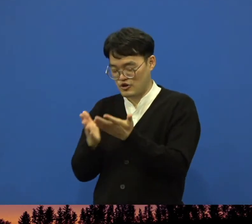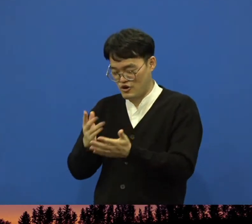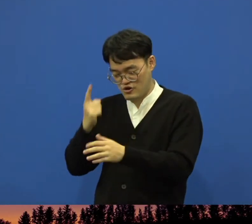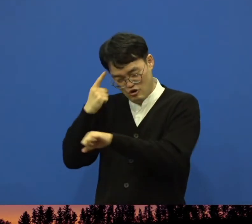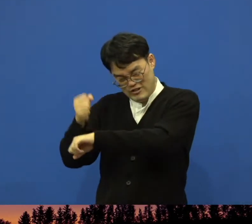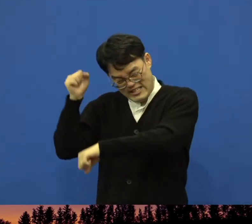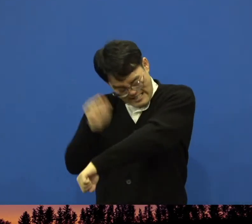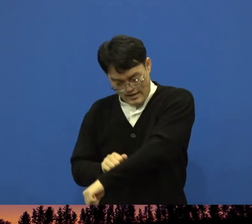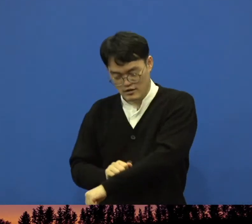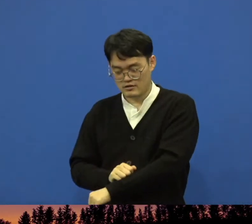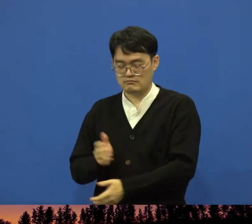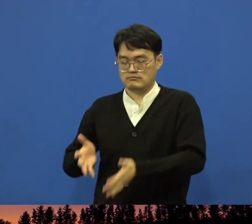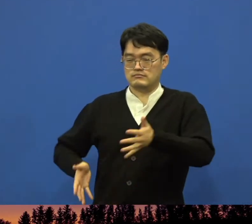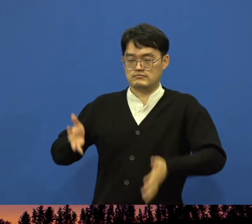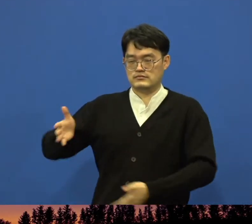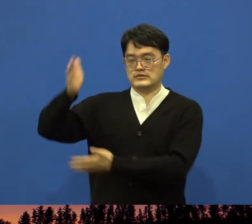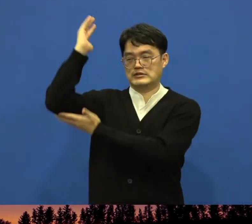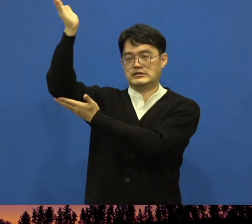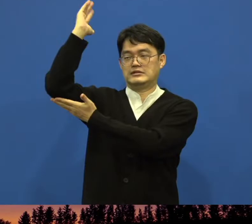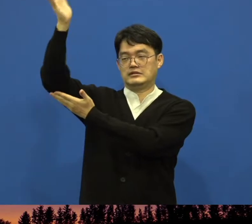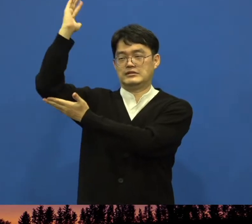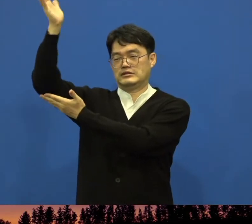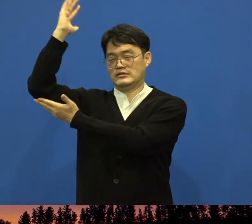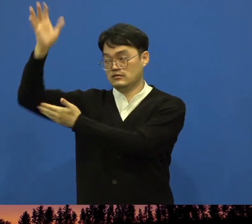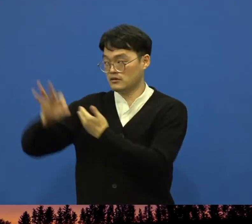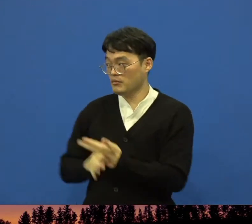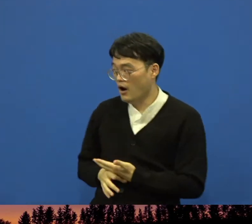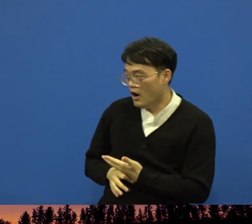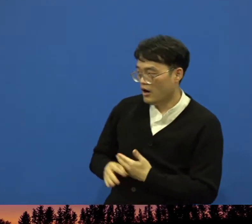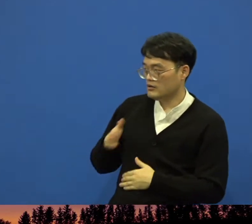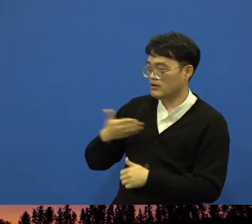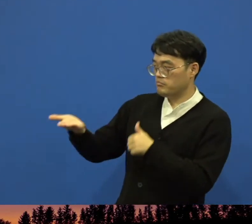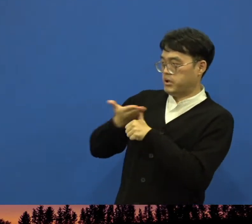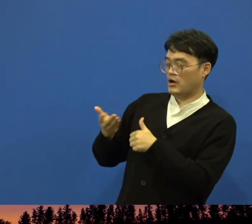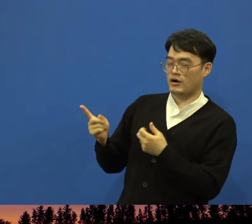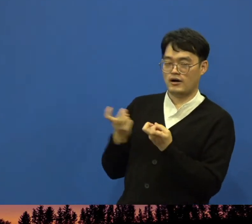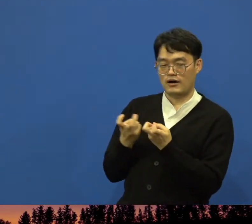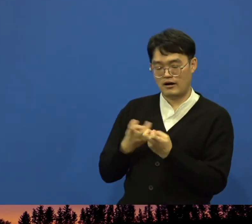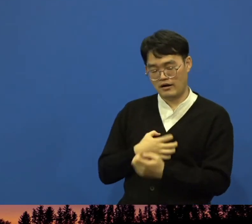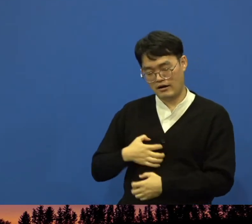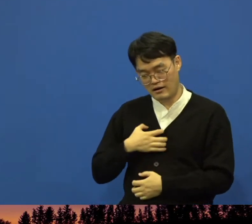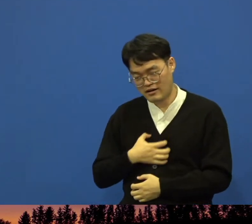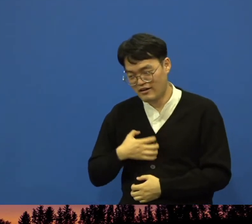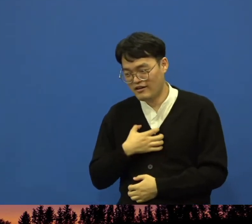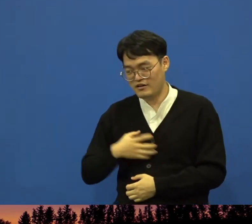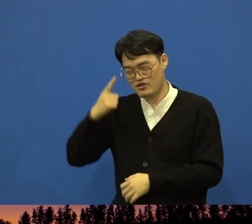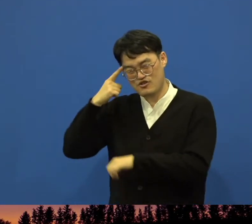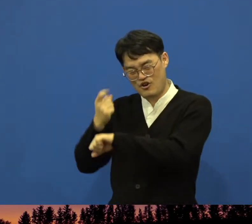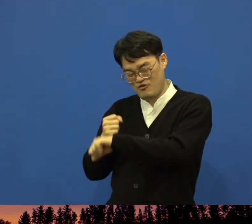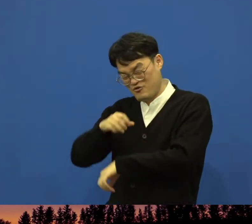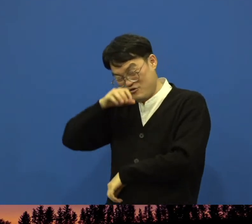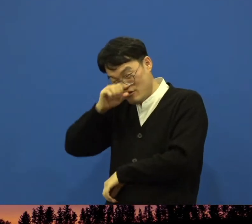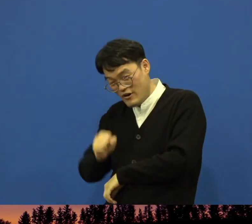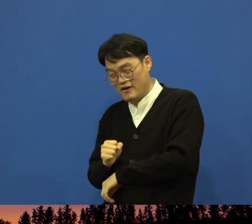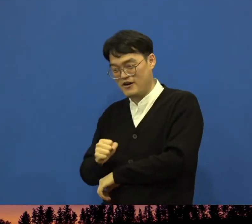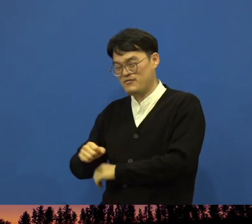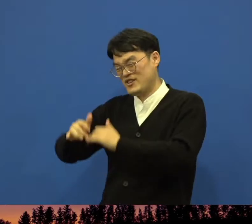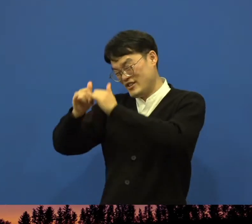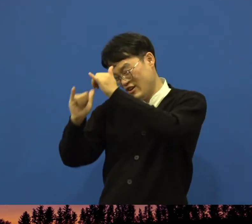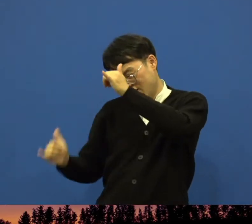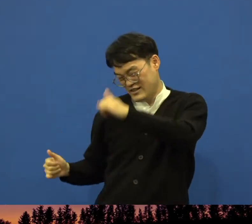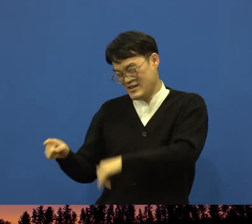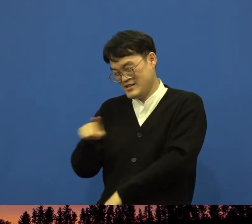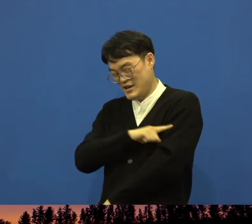멋있는 해가지고 제스처도 다 연구가 돼가지고 그게 해가지고 최고 역사 속에